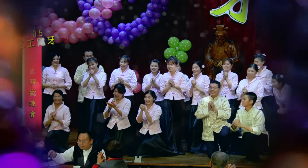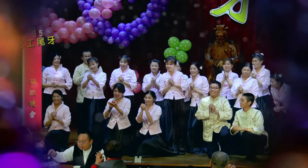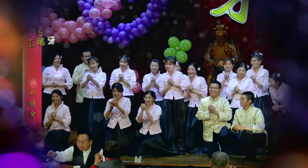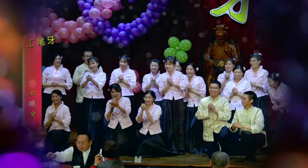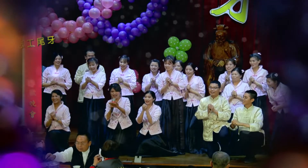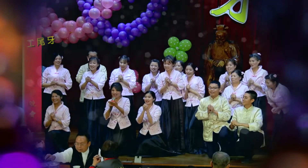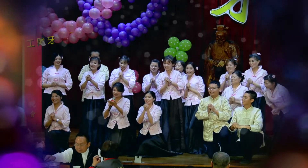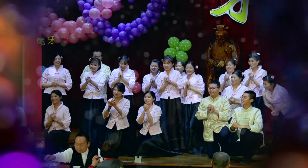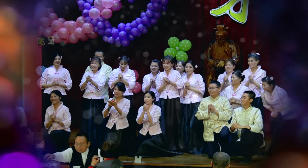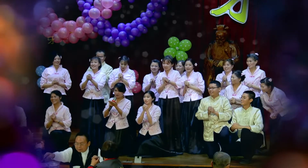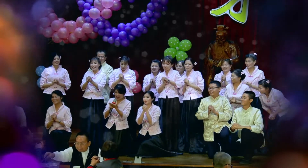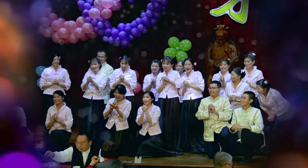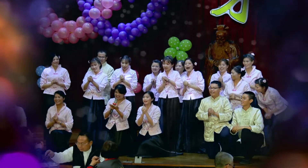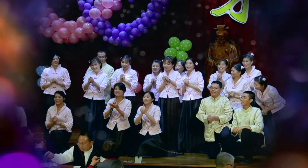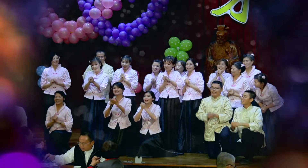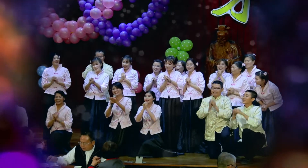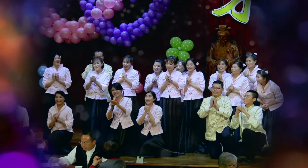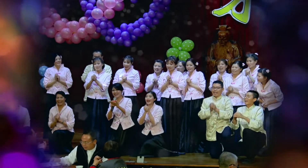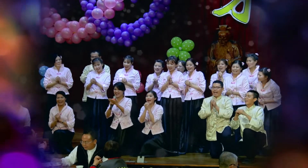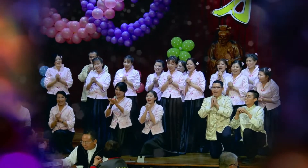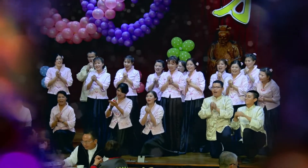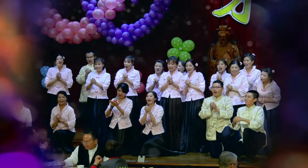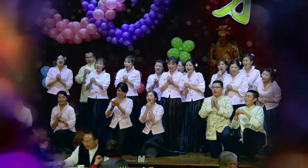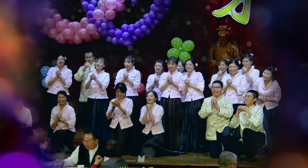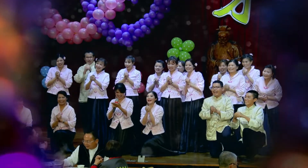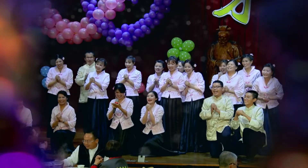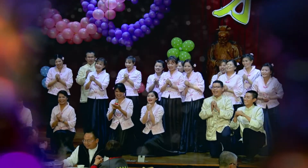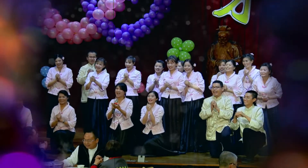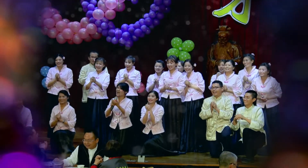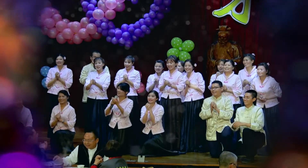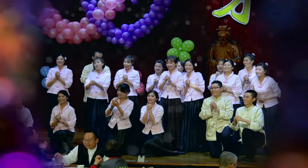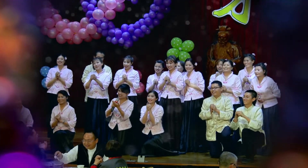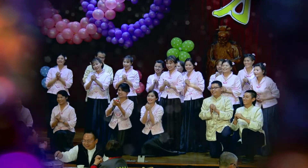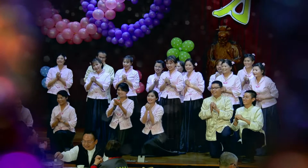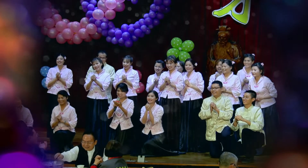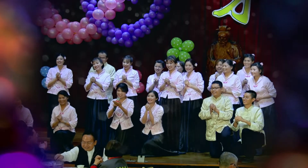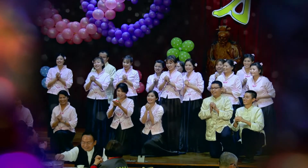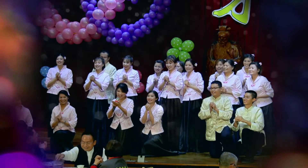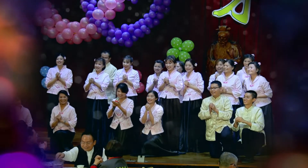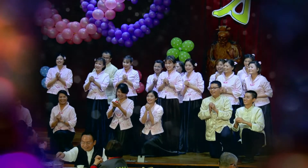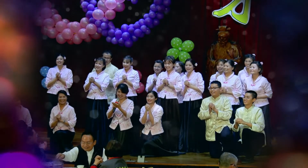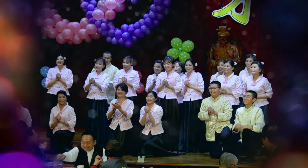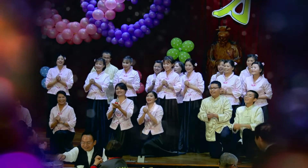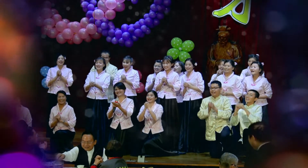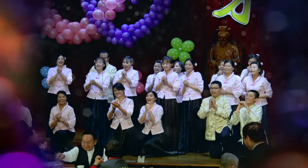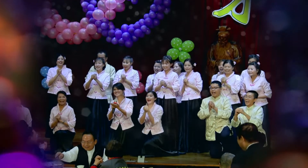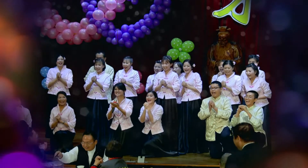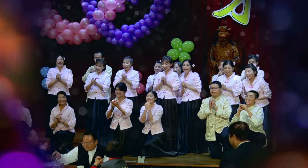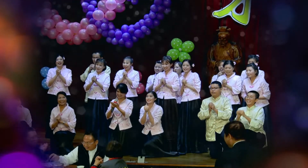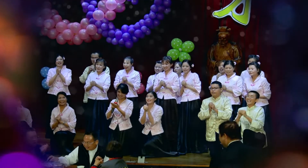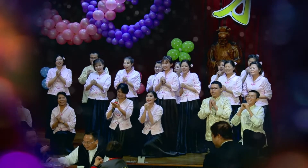听话上班，加好气，认真学习， 加智